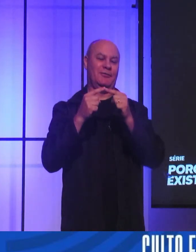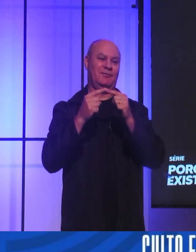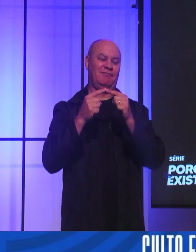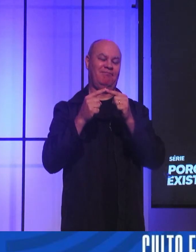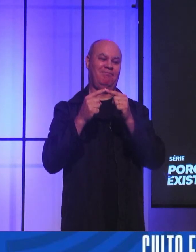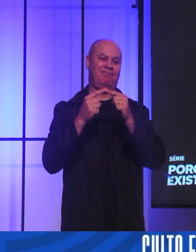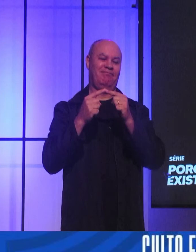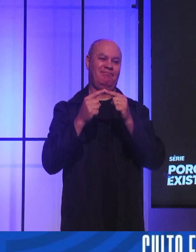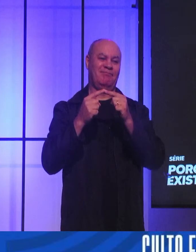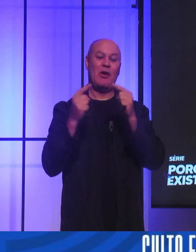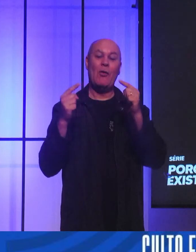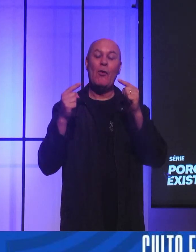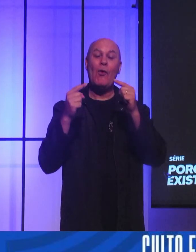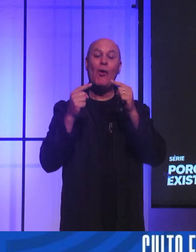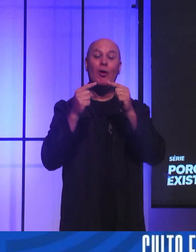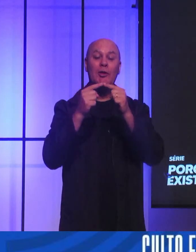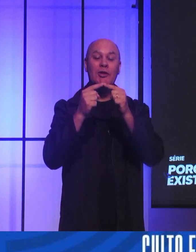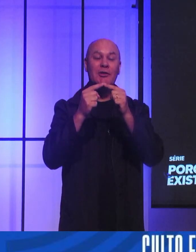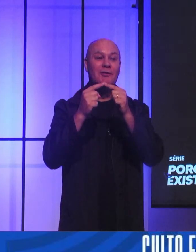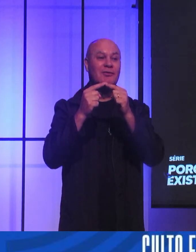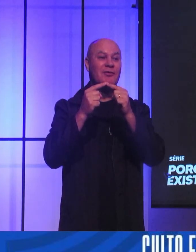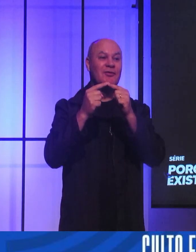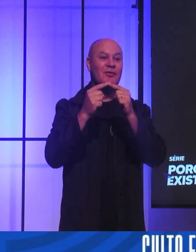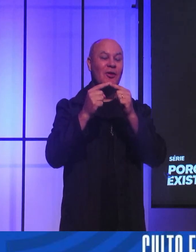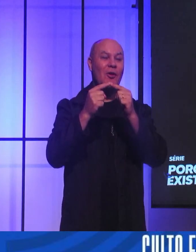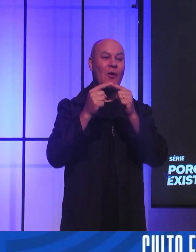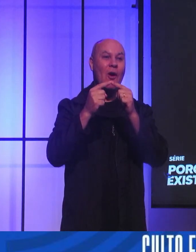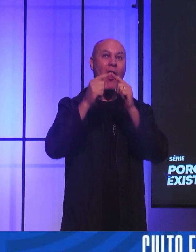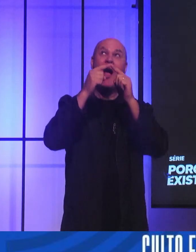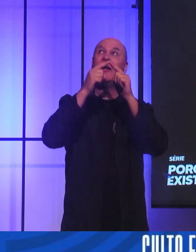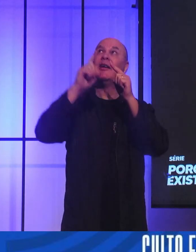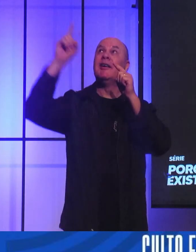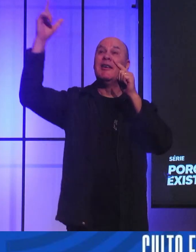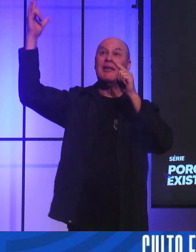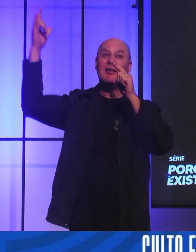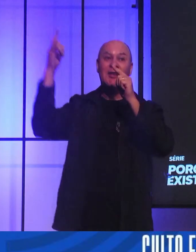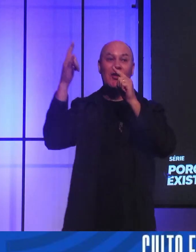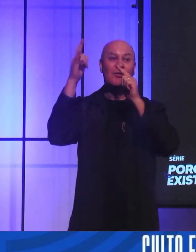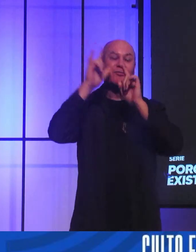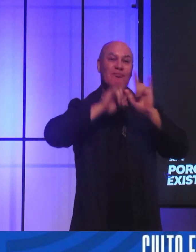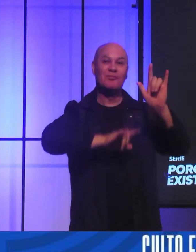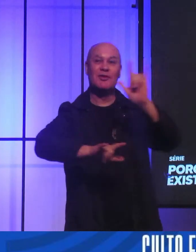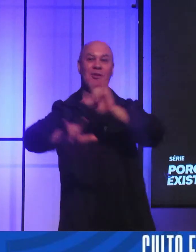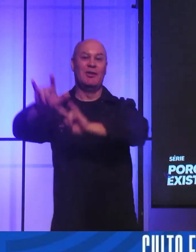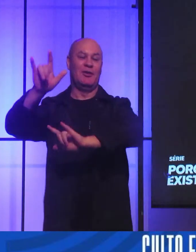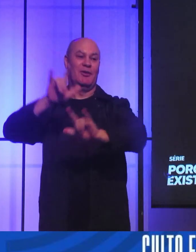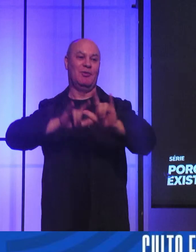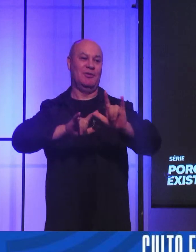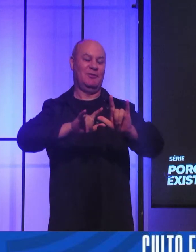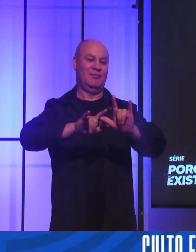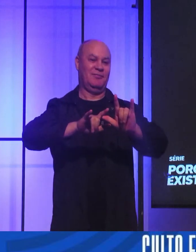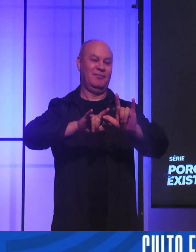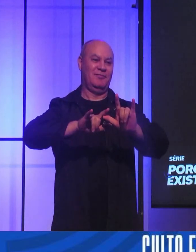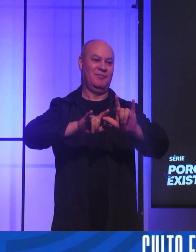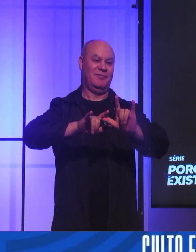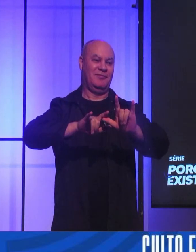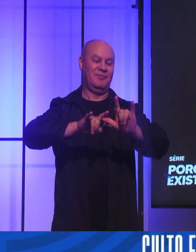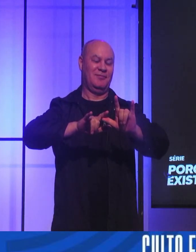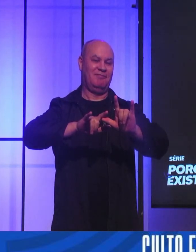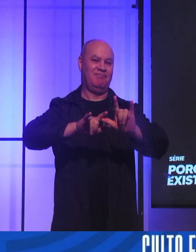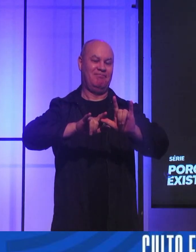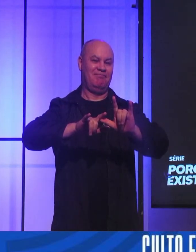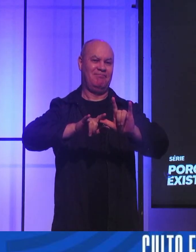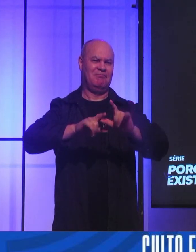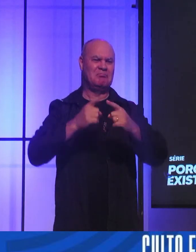missão? Compartilhar o amor de Deus com o maior número de pessoas. Por quê? Porque